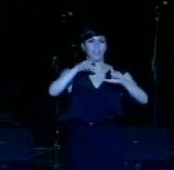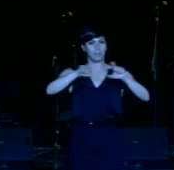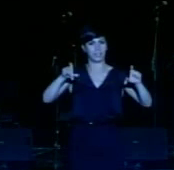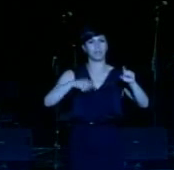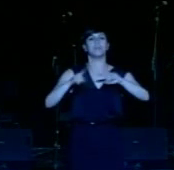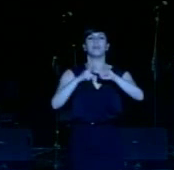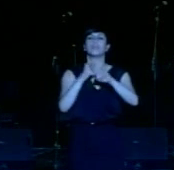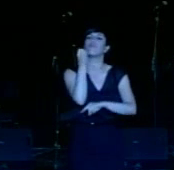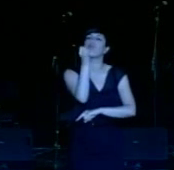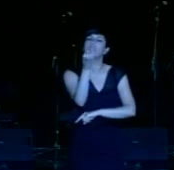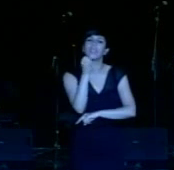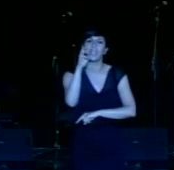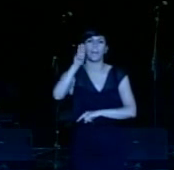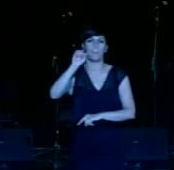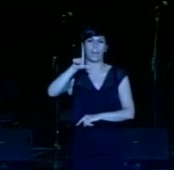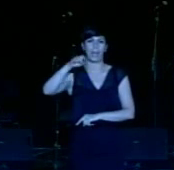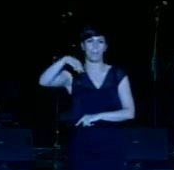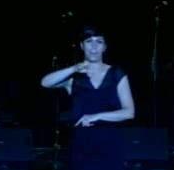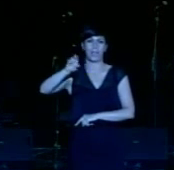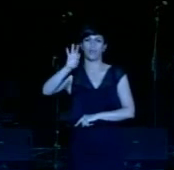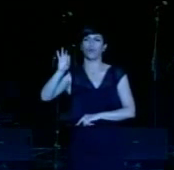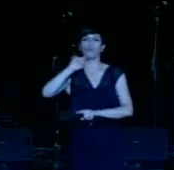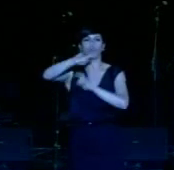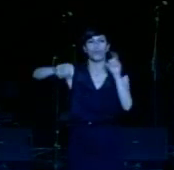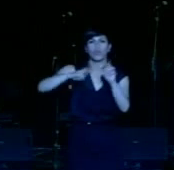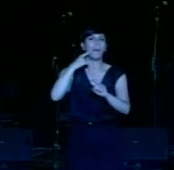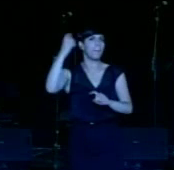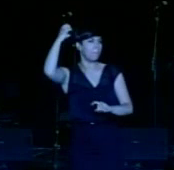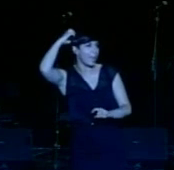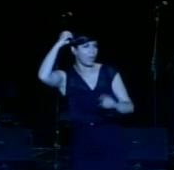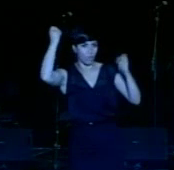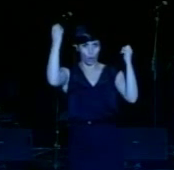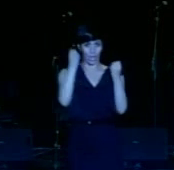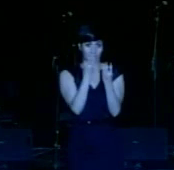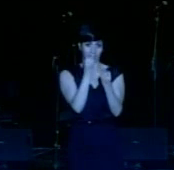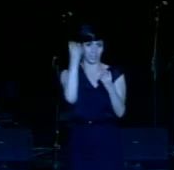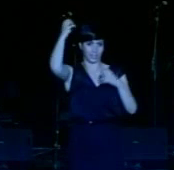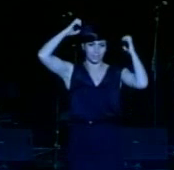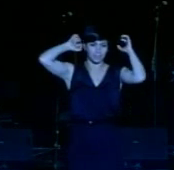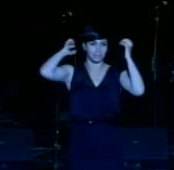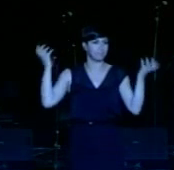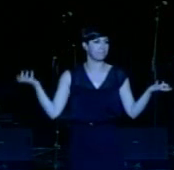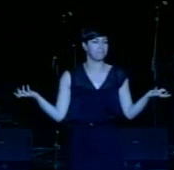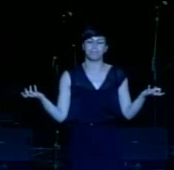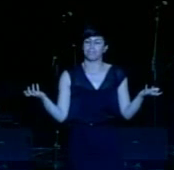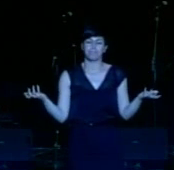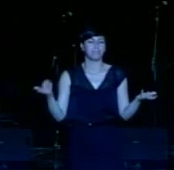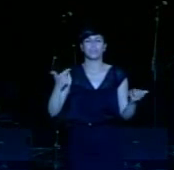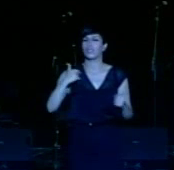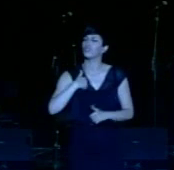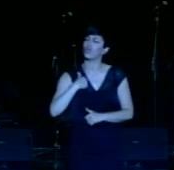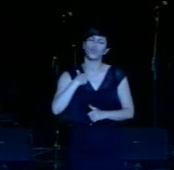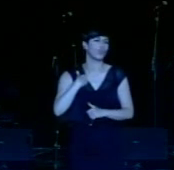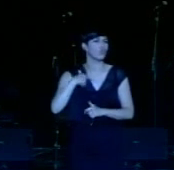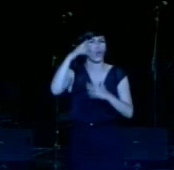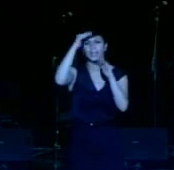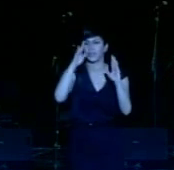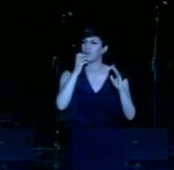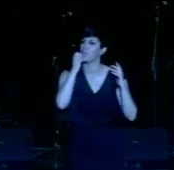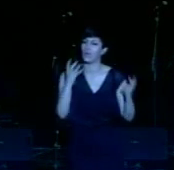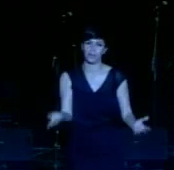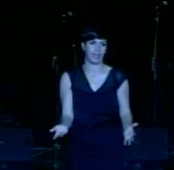la floristería Palmero, que también todos los años, a ver, ¿qué necesitas para el pelo? Venga, esas flores. O sea, que estoy muy, muy bien